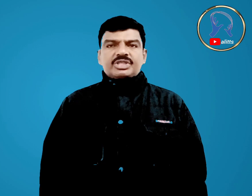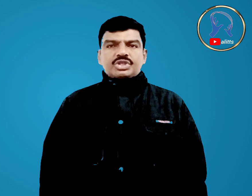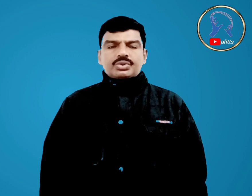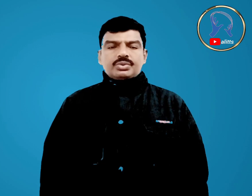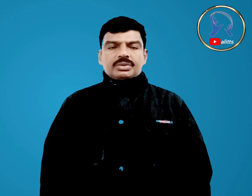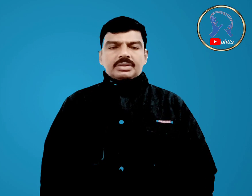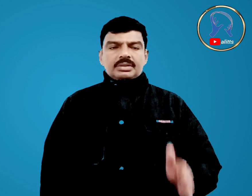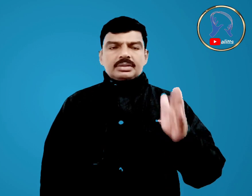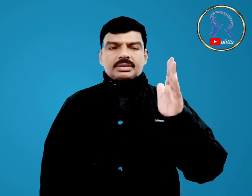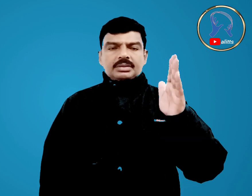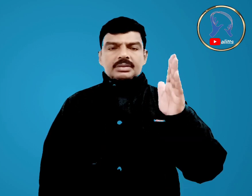मंशूर